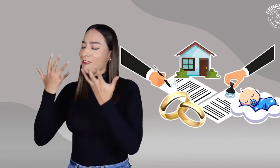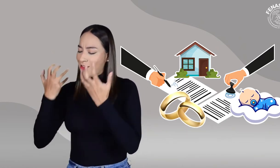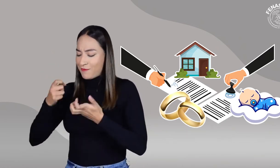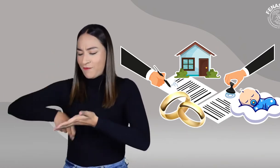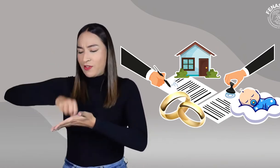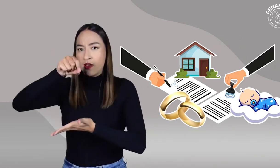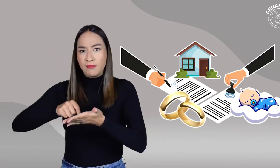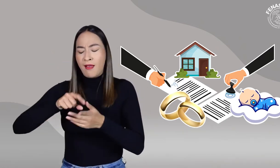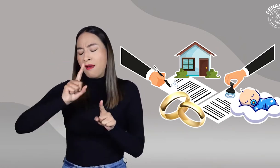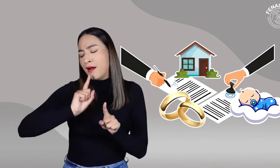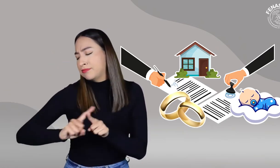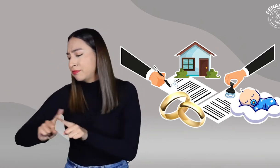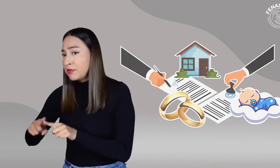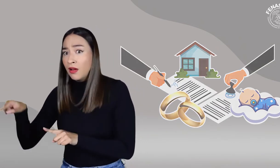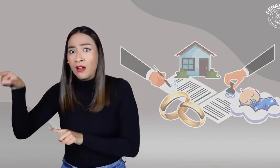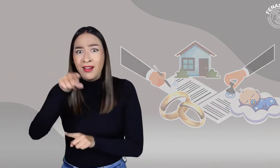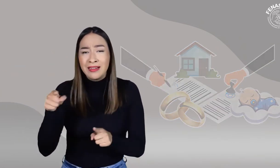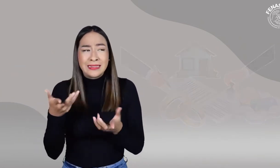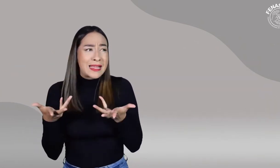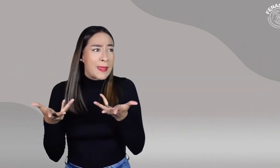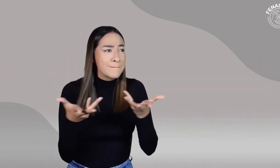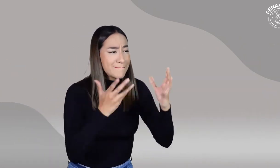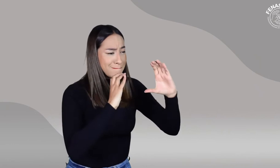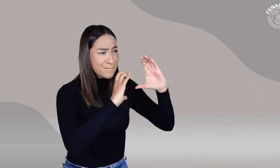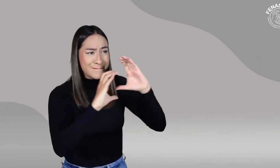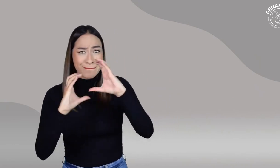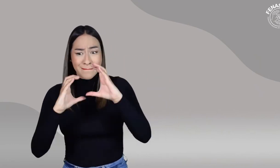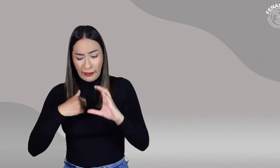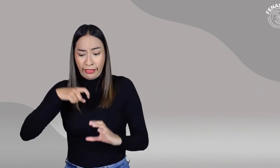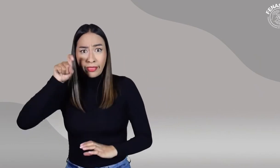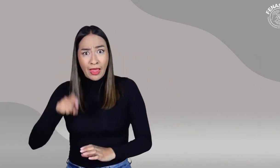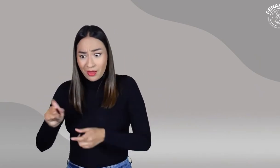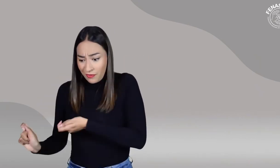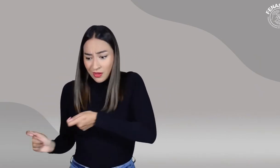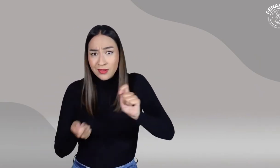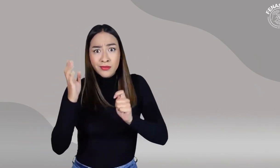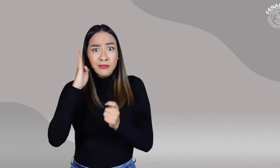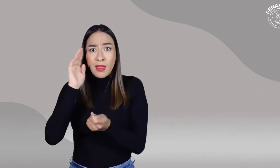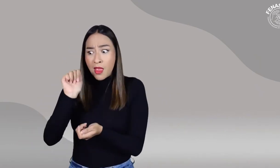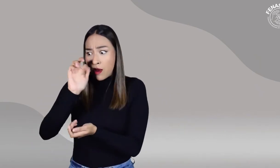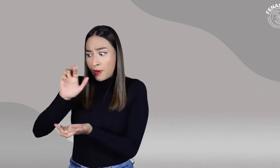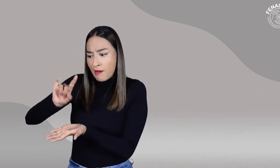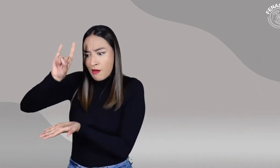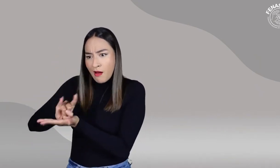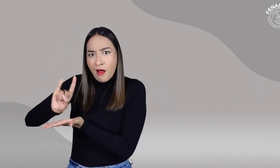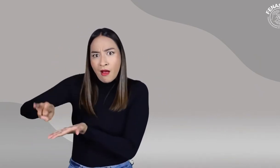pública, registro civil de matrimonio, entre otros. Las personas sordas no deben acceder a